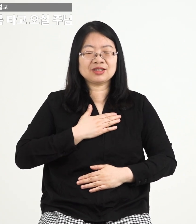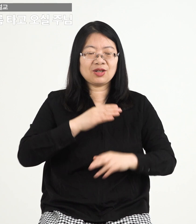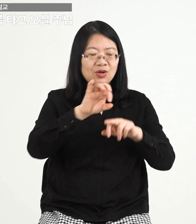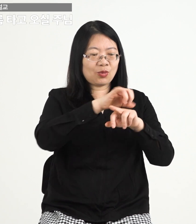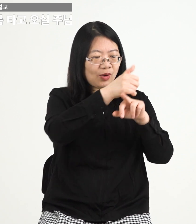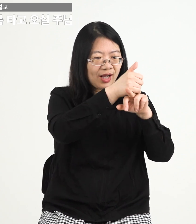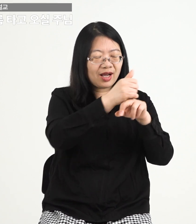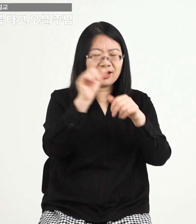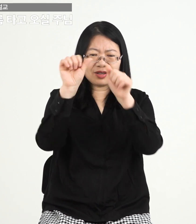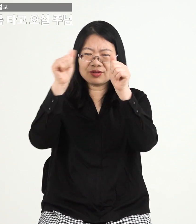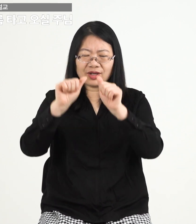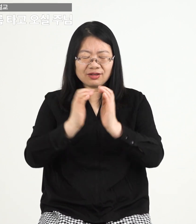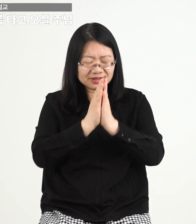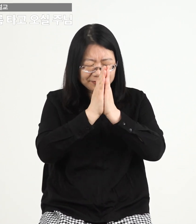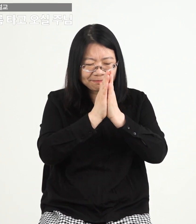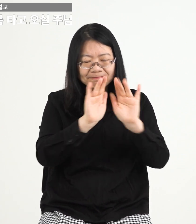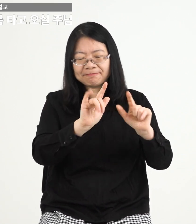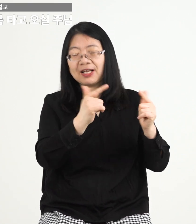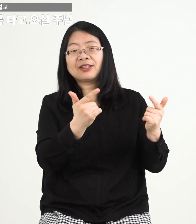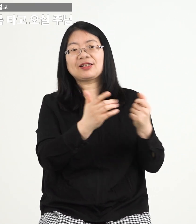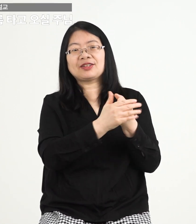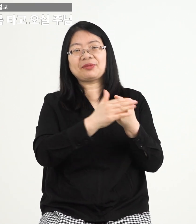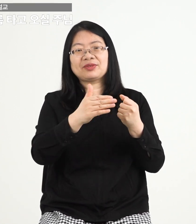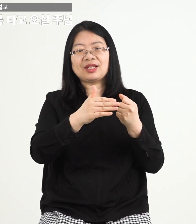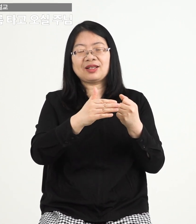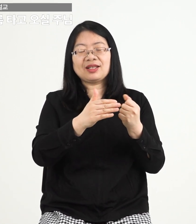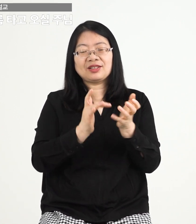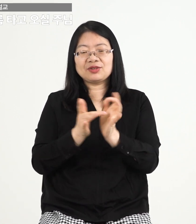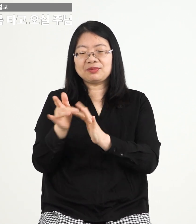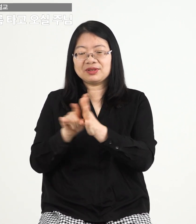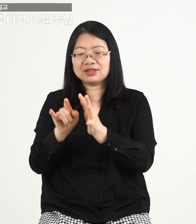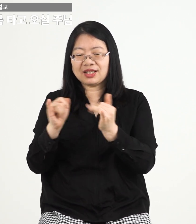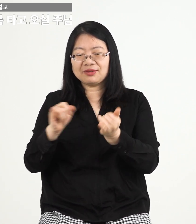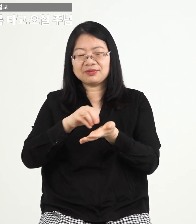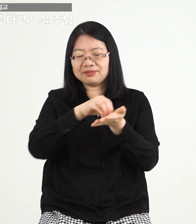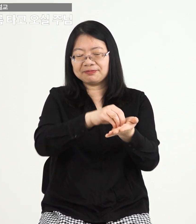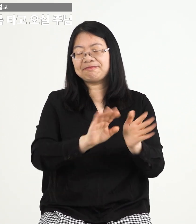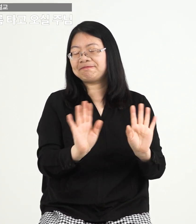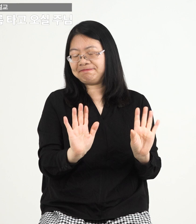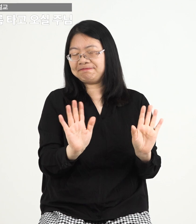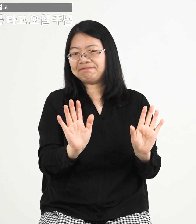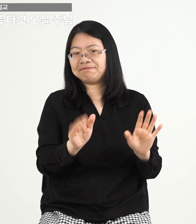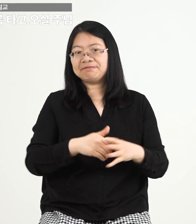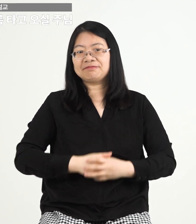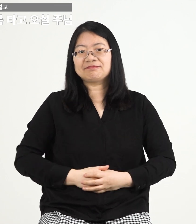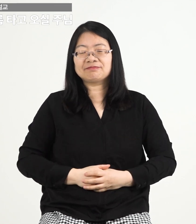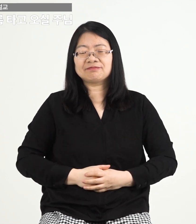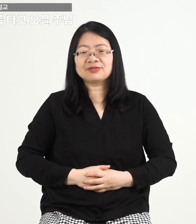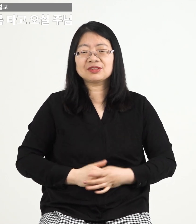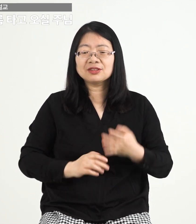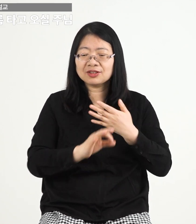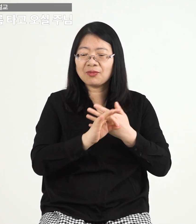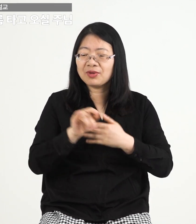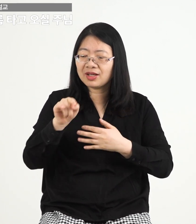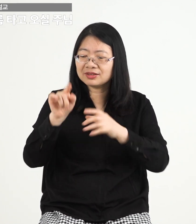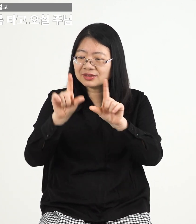숙이지 않겠다. 가입 안 하는 겁니다. 그러면 그 삶이